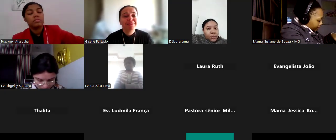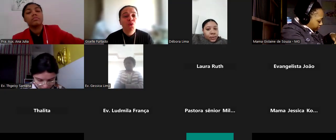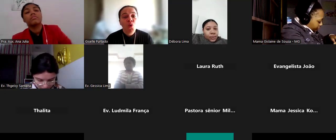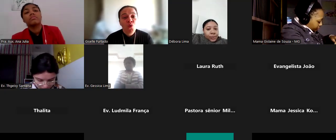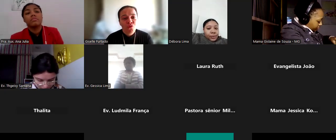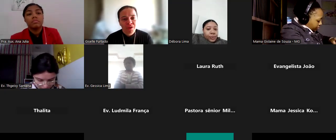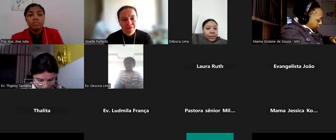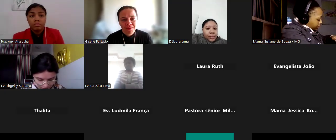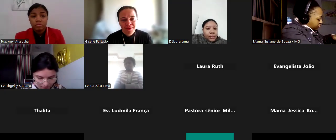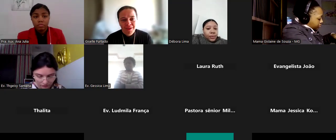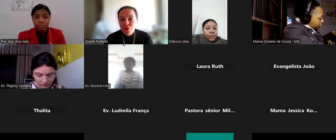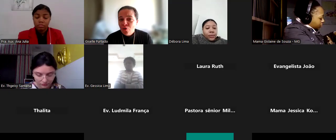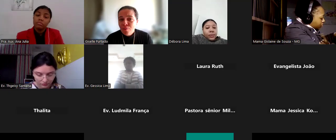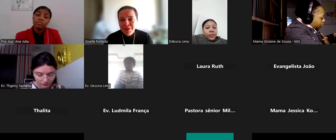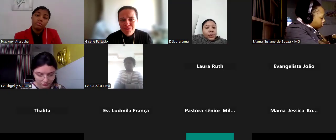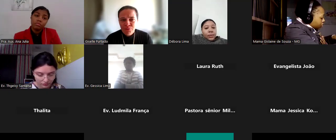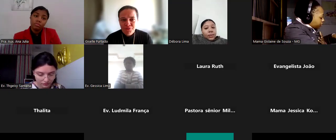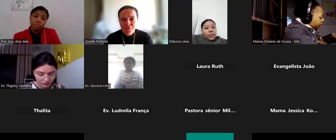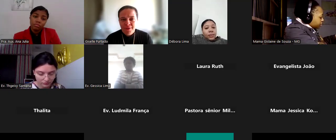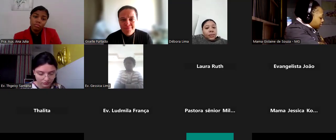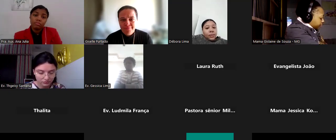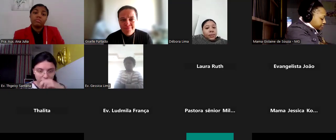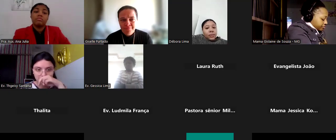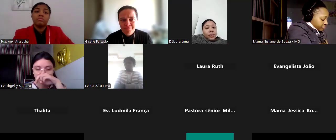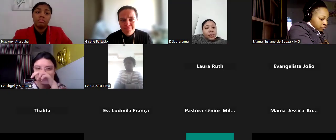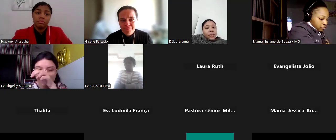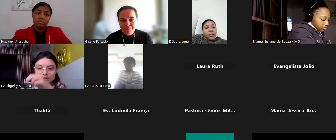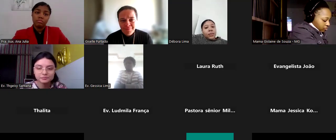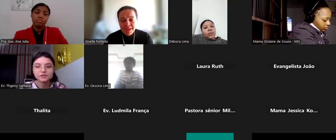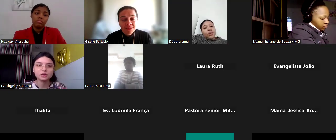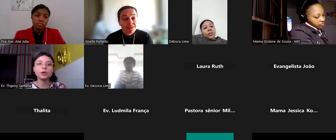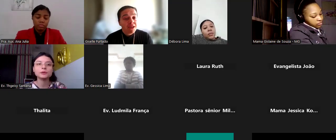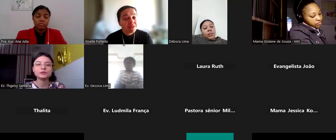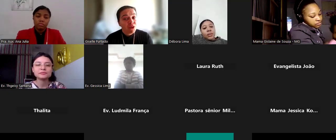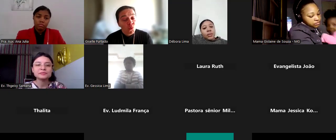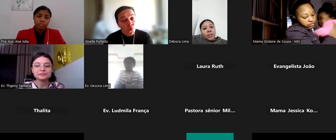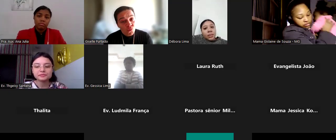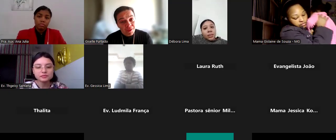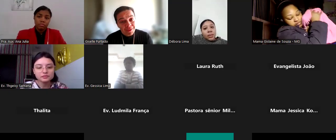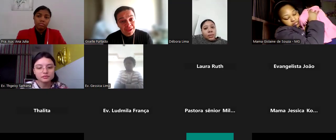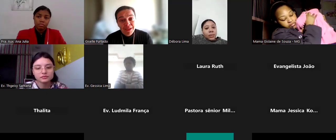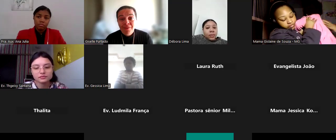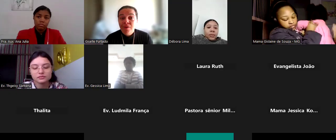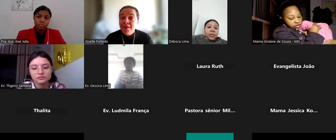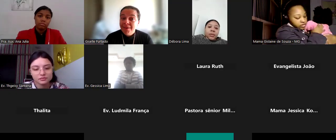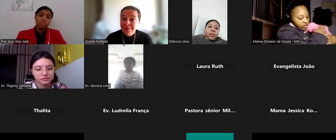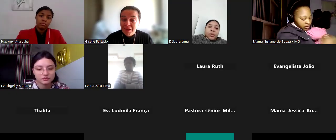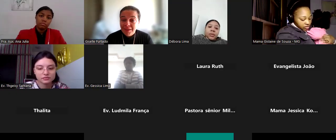não ouvem, como eles vão ter fé? Se eles não ouvem e não há quem